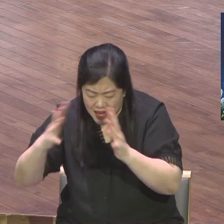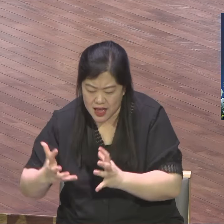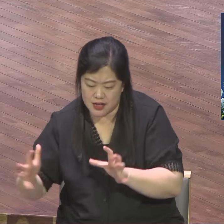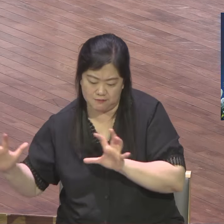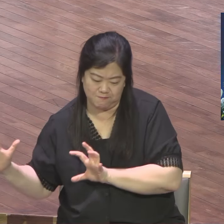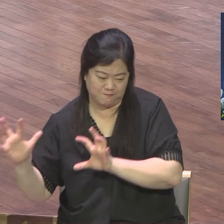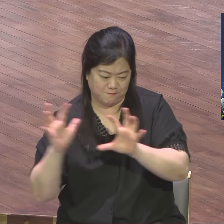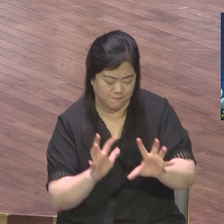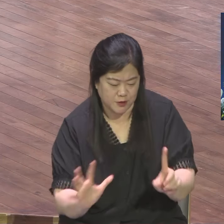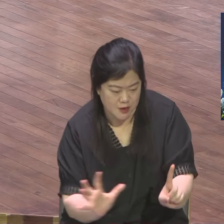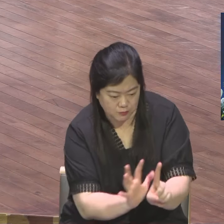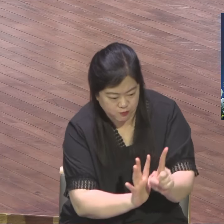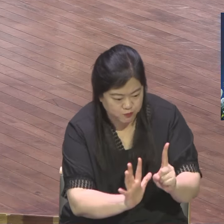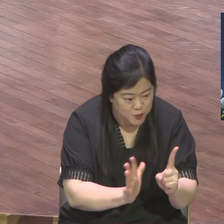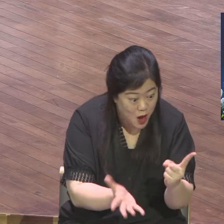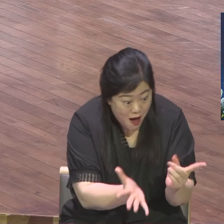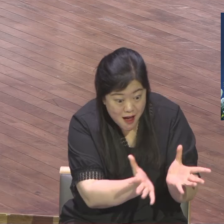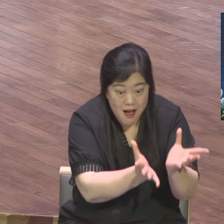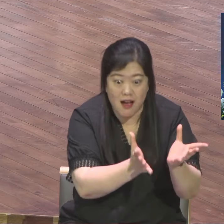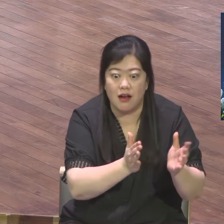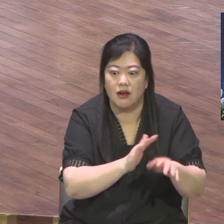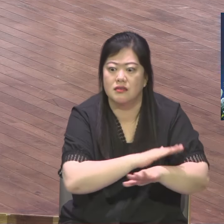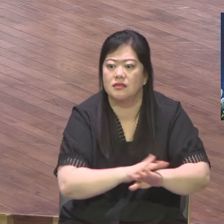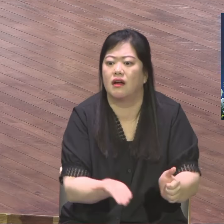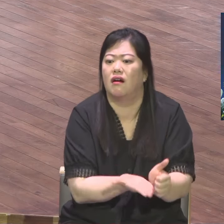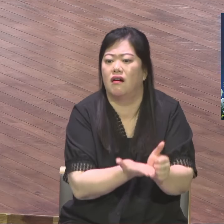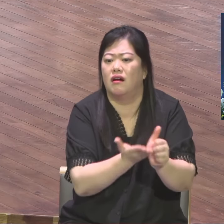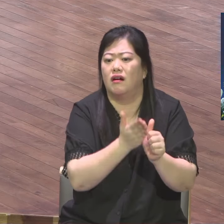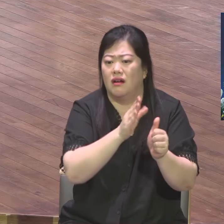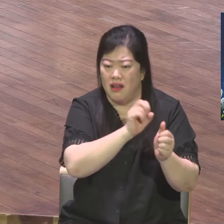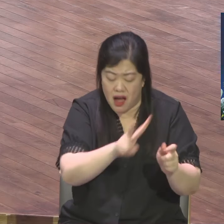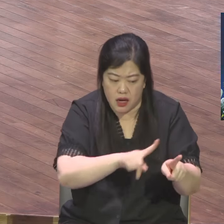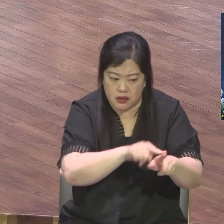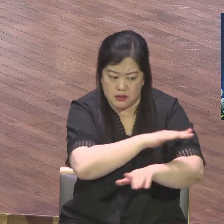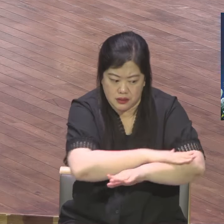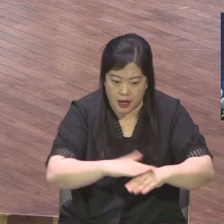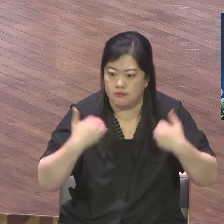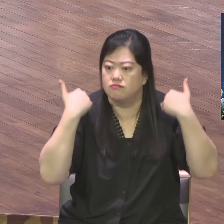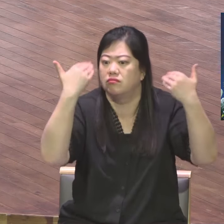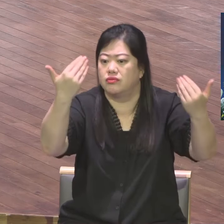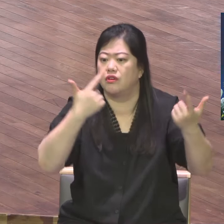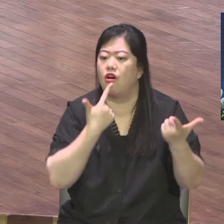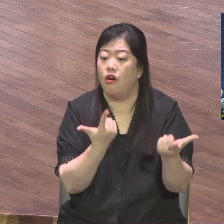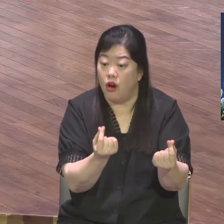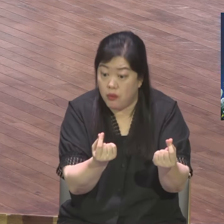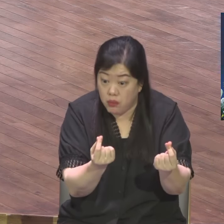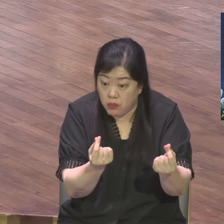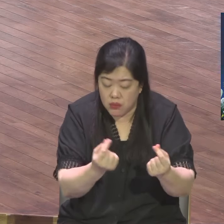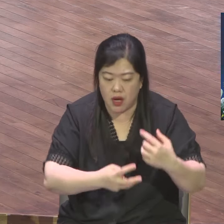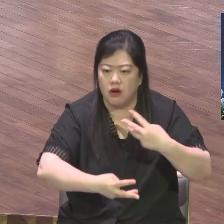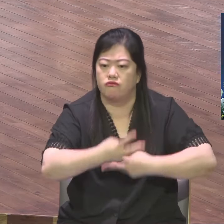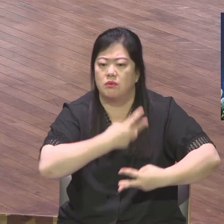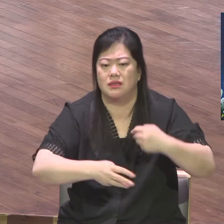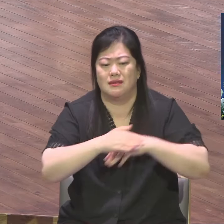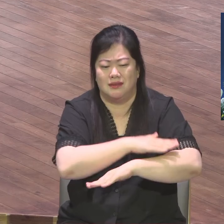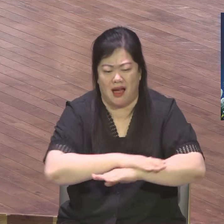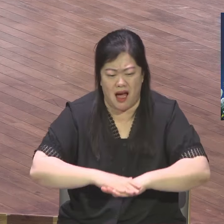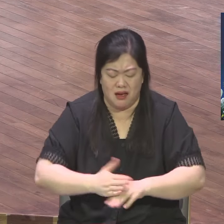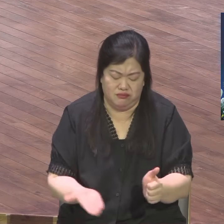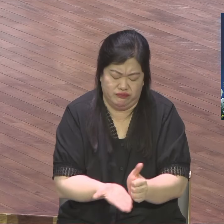해요. 교회가 그 아이들 다 맡아야 돼요. 우리 모두의 사역이다 이 말이. 예원교회